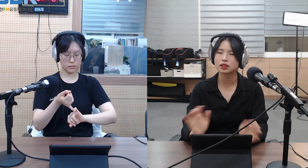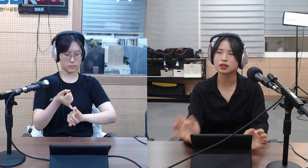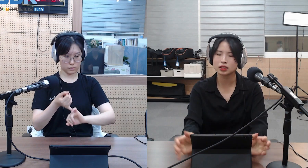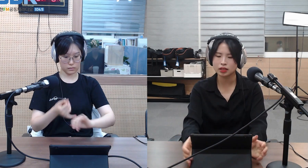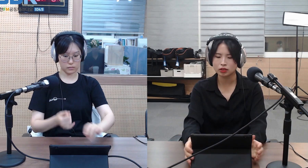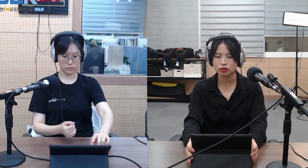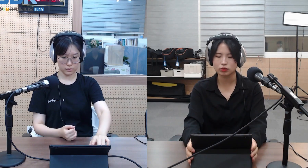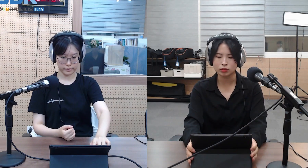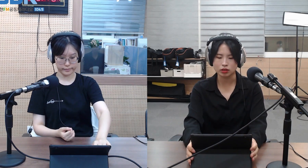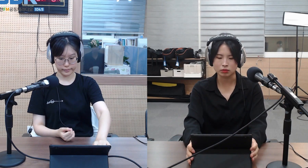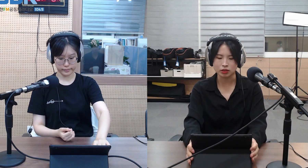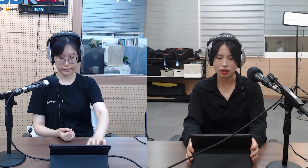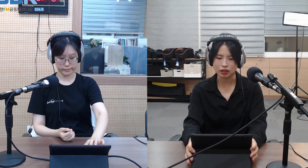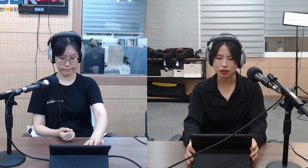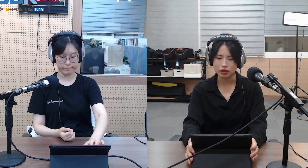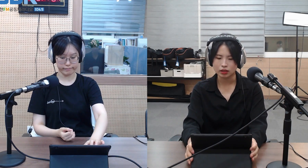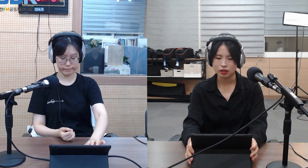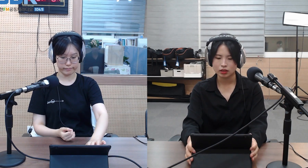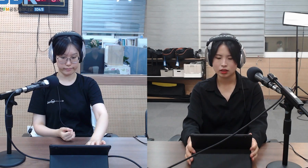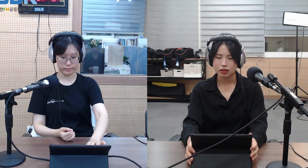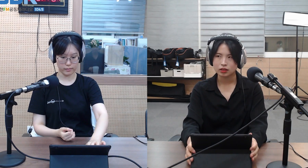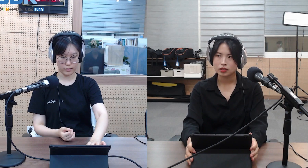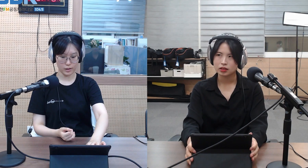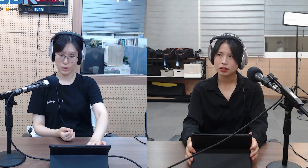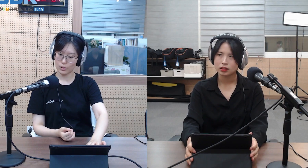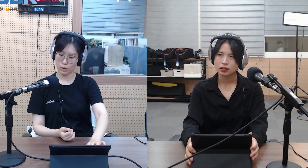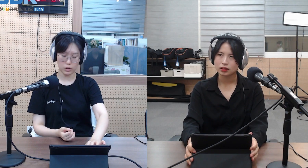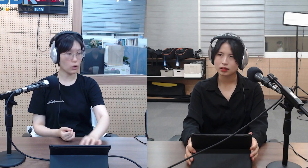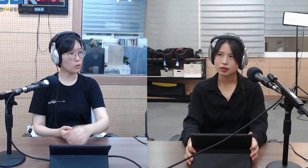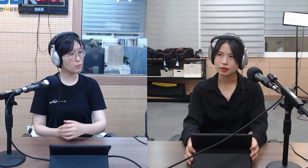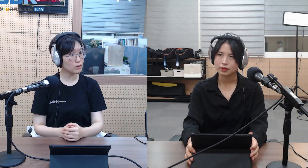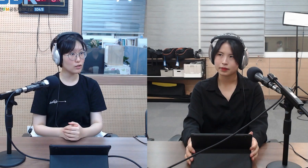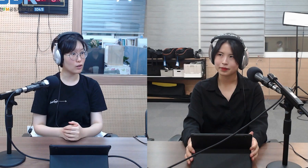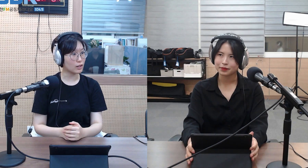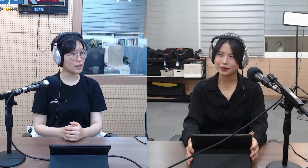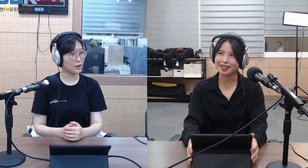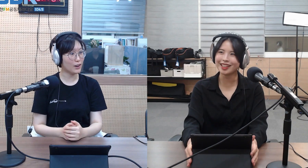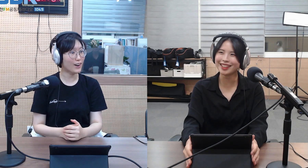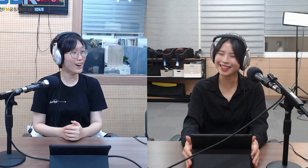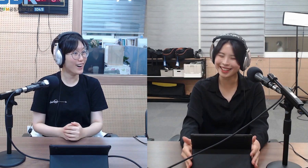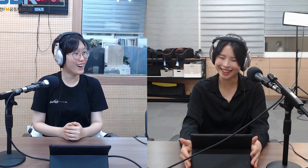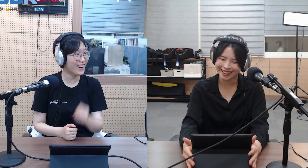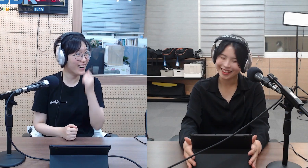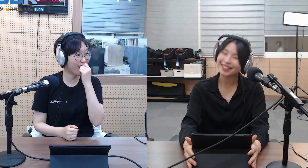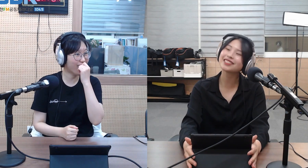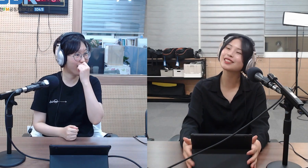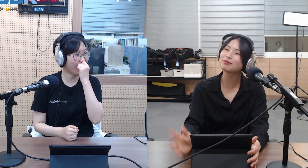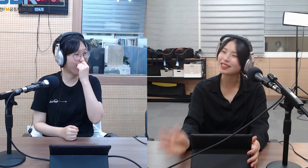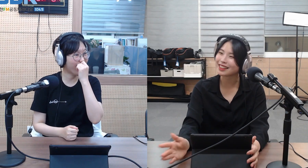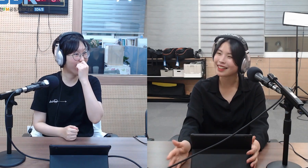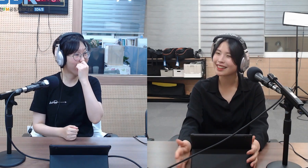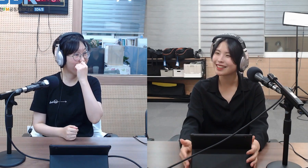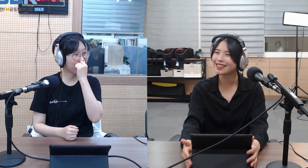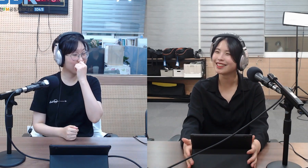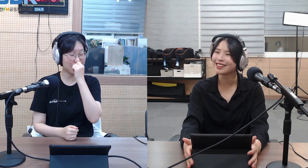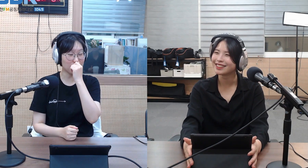빛나리까지 해주시면 됩니다. 정말 처음 배우는 것 같아요. 했습니다. 진짜